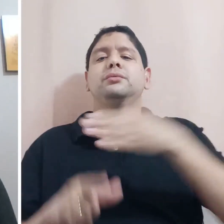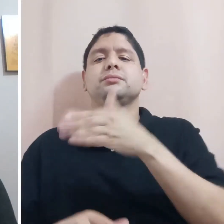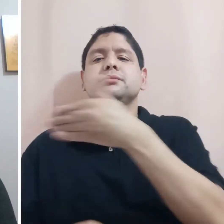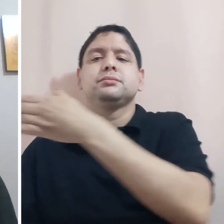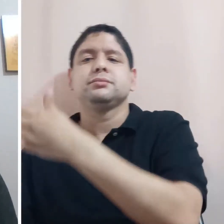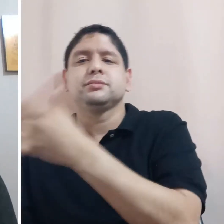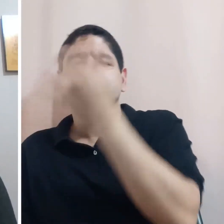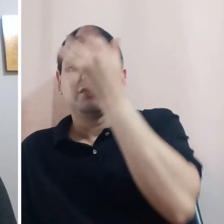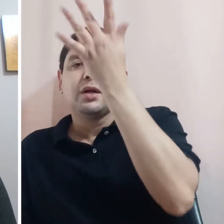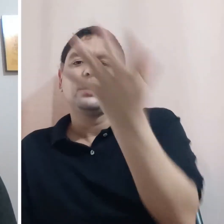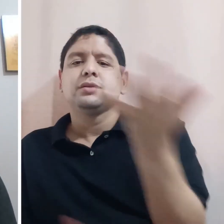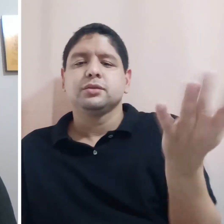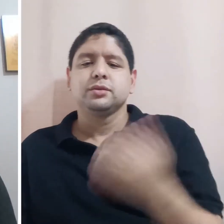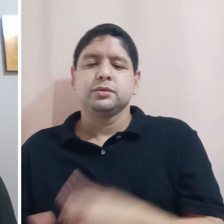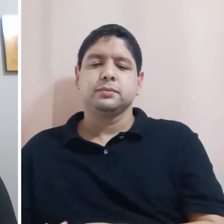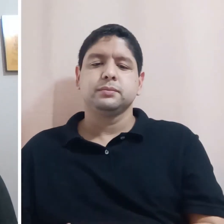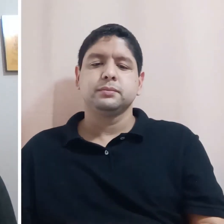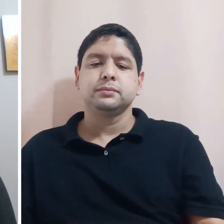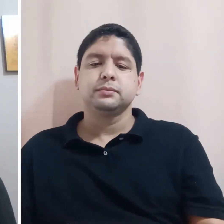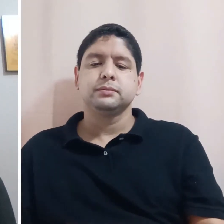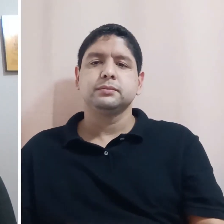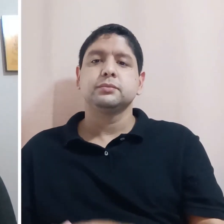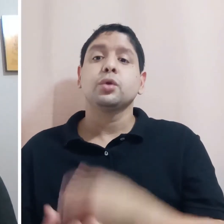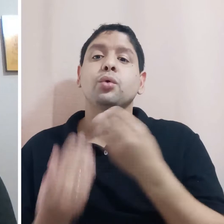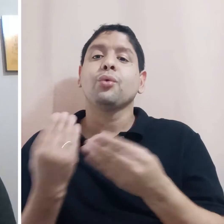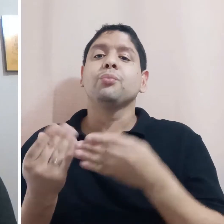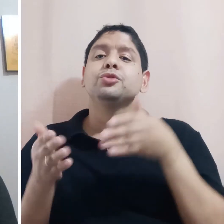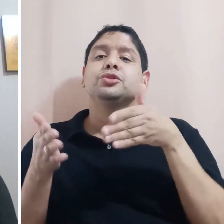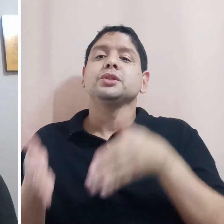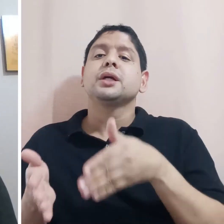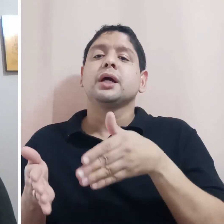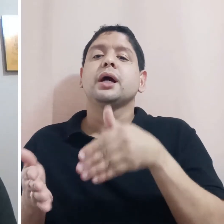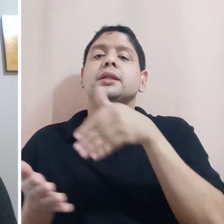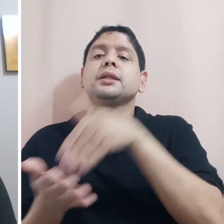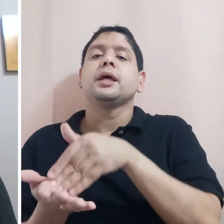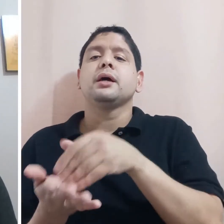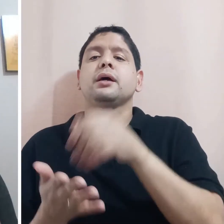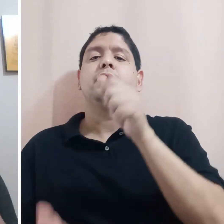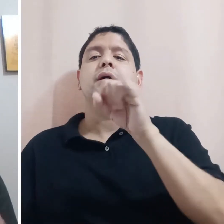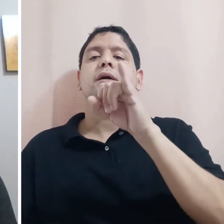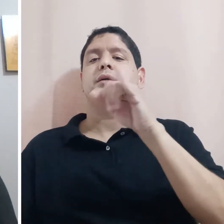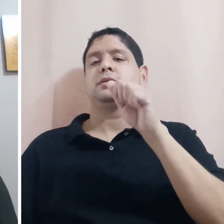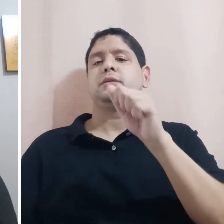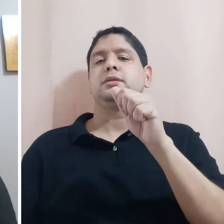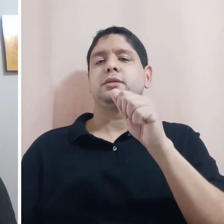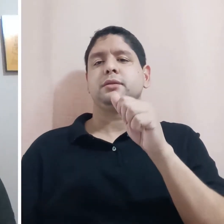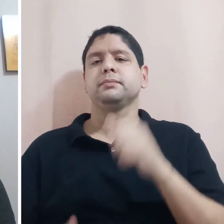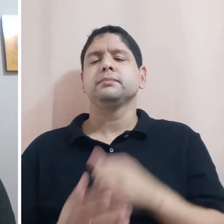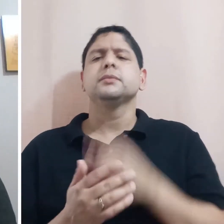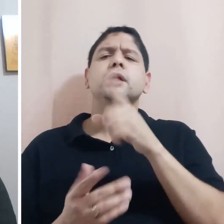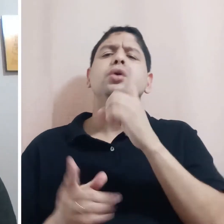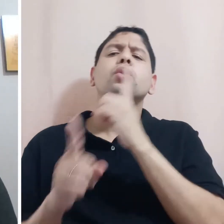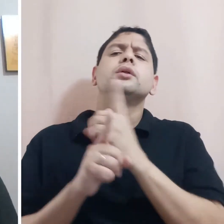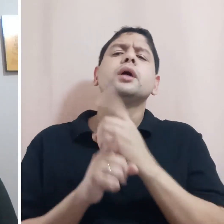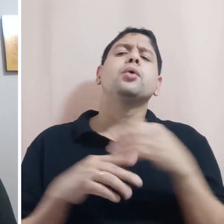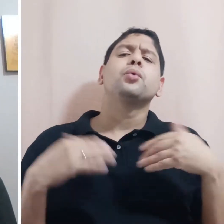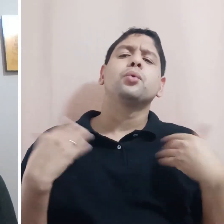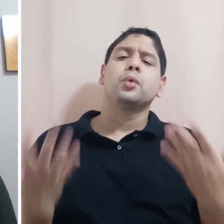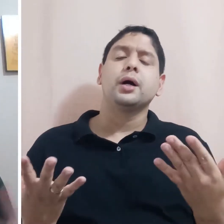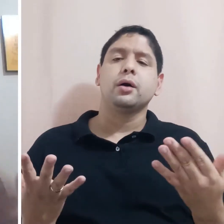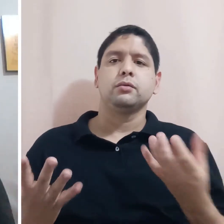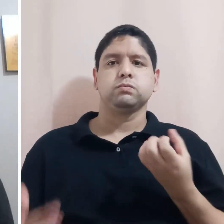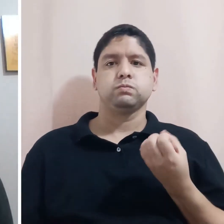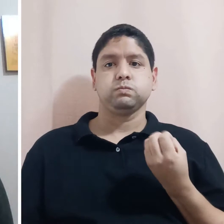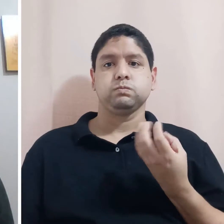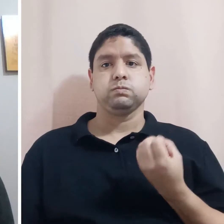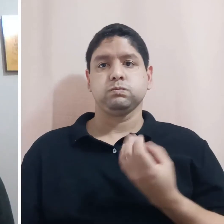que descobrir caminhos alternativos, um jeito alternativo, né, de se chegar até a Ásia. Qual